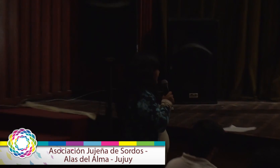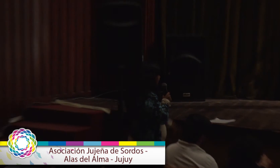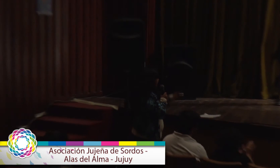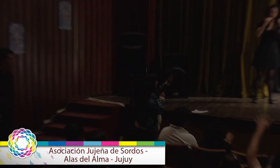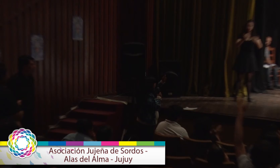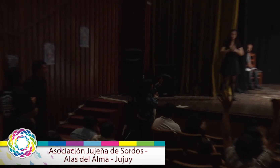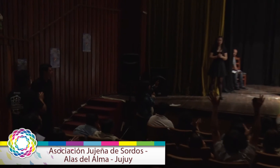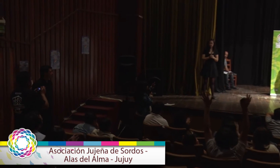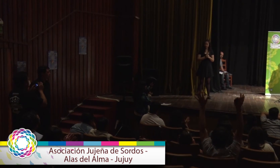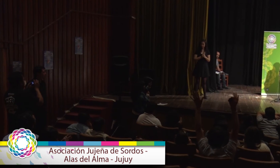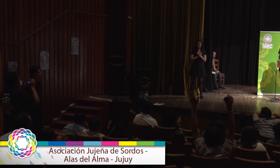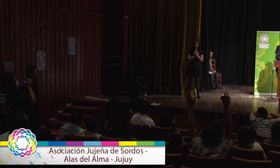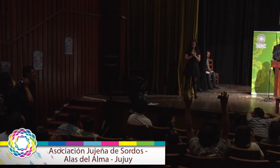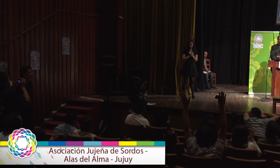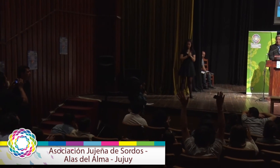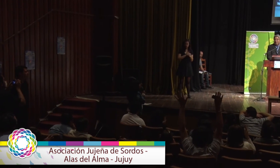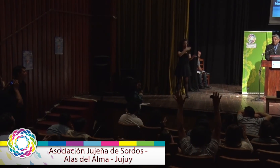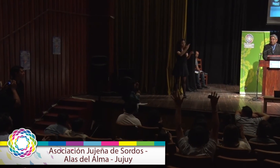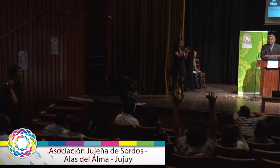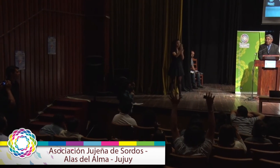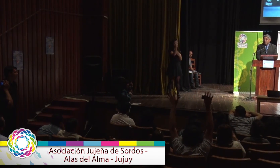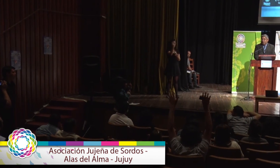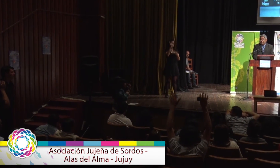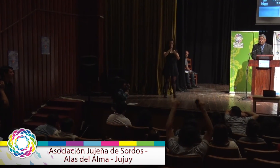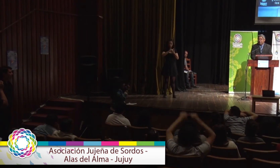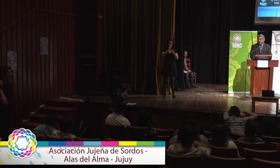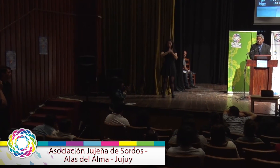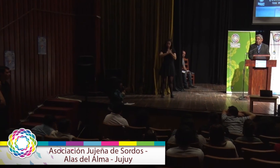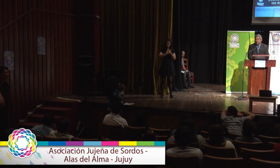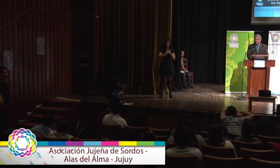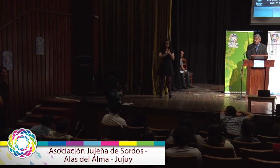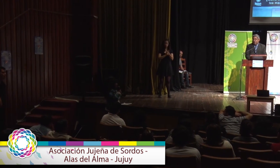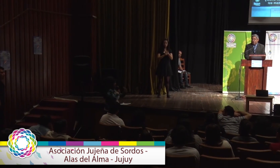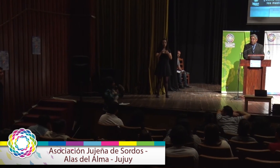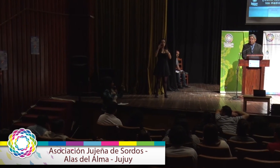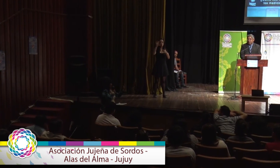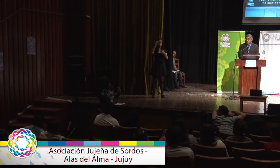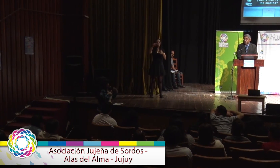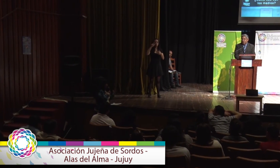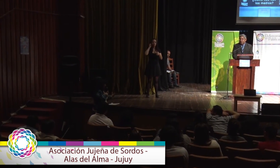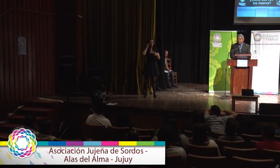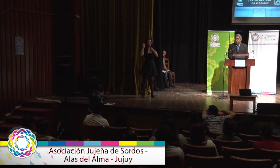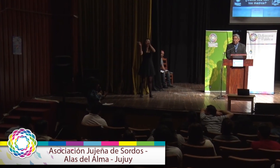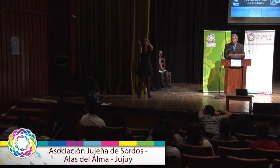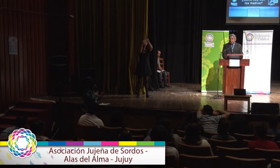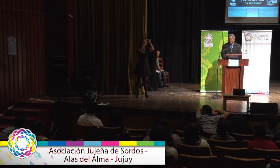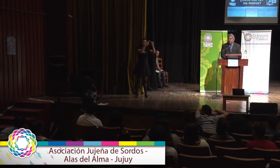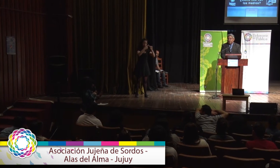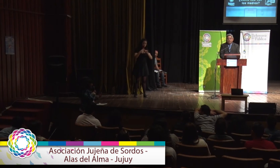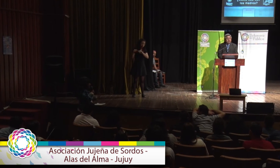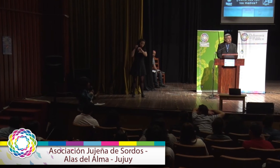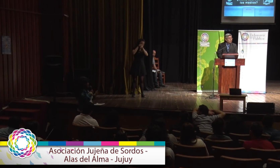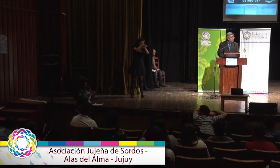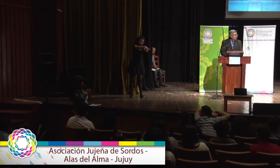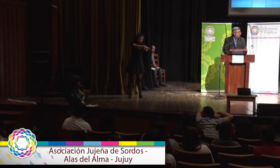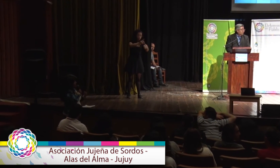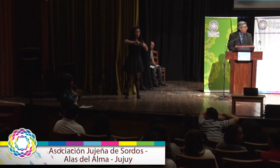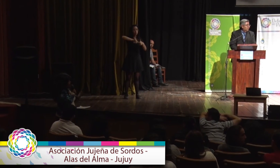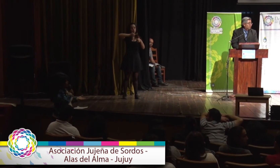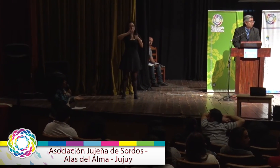gracias. Dos propuestas, armar una red de ONGs y de asociaciones con toda esta gente, ¿sí? y pedir